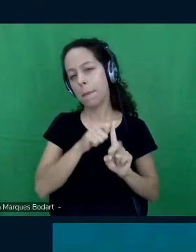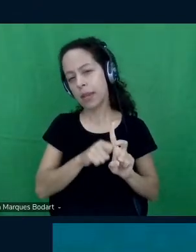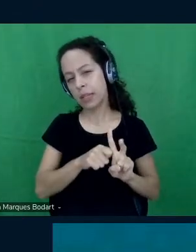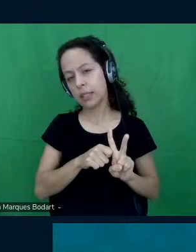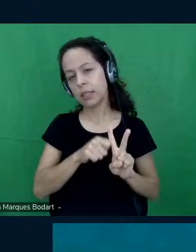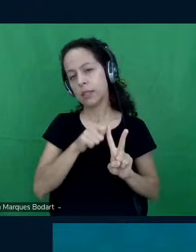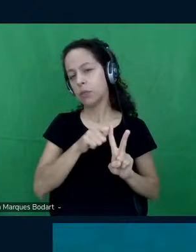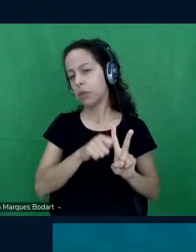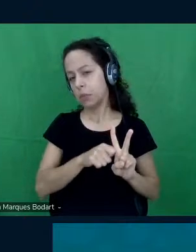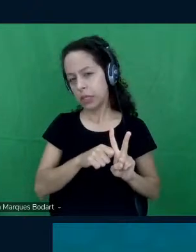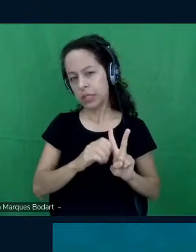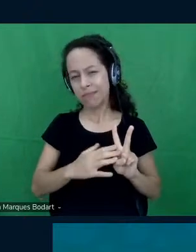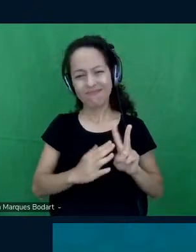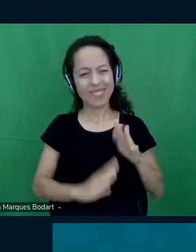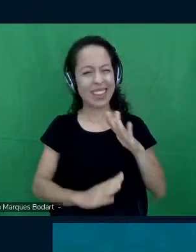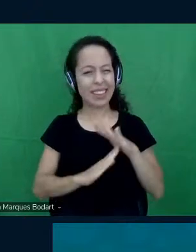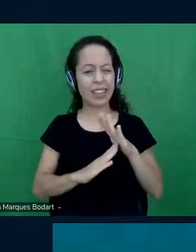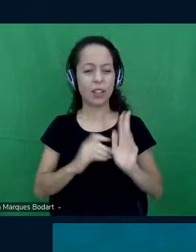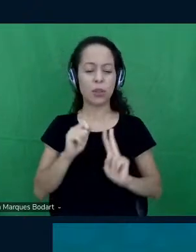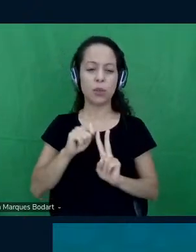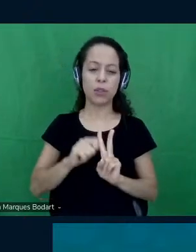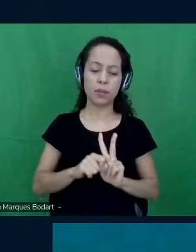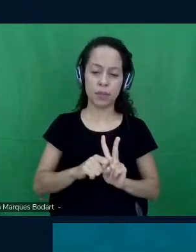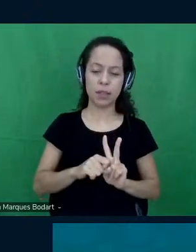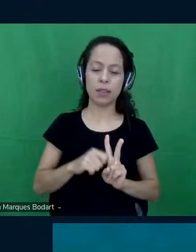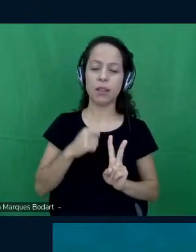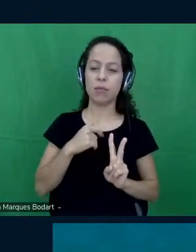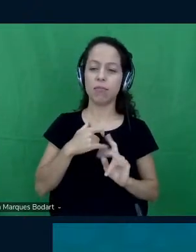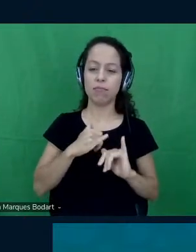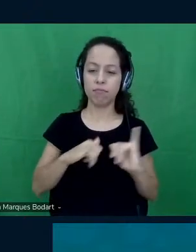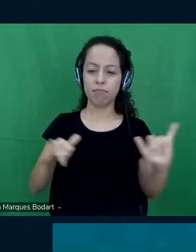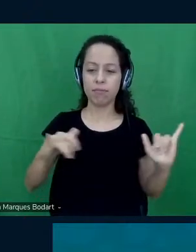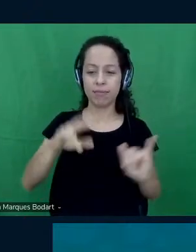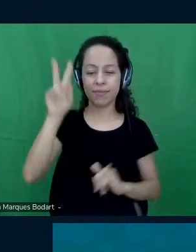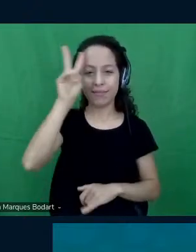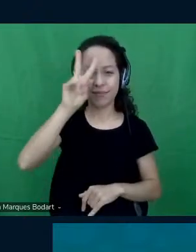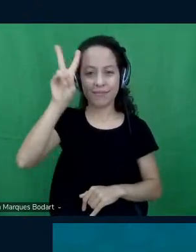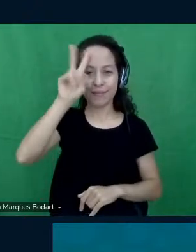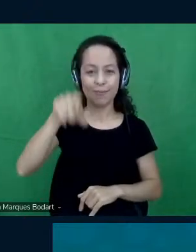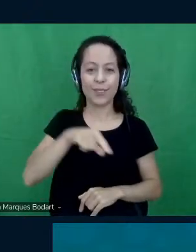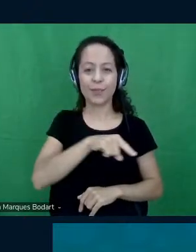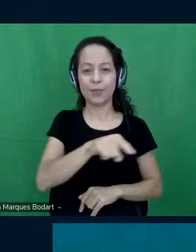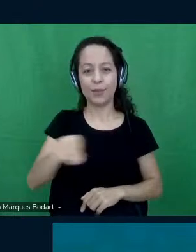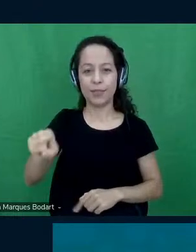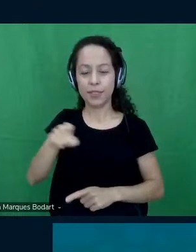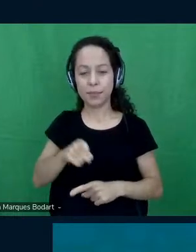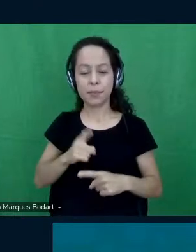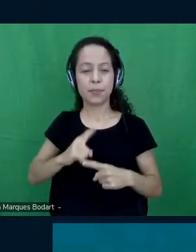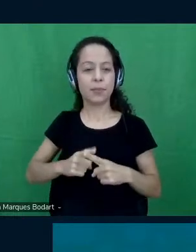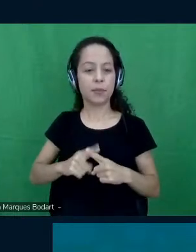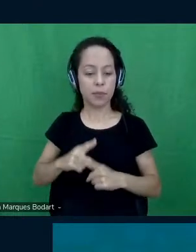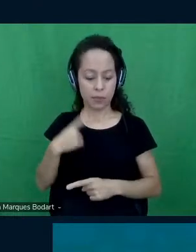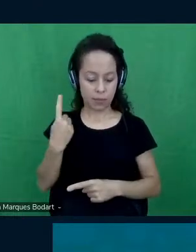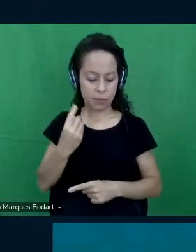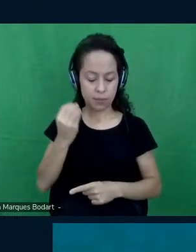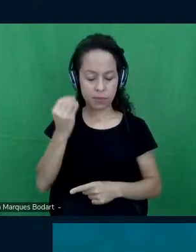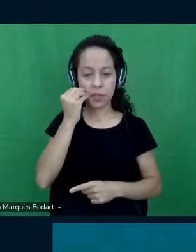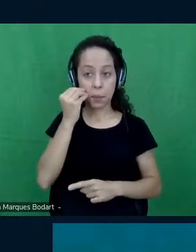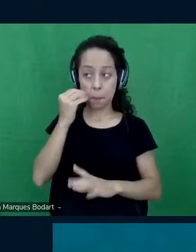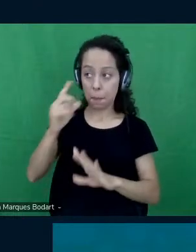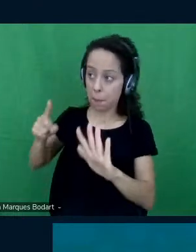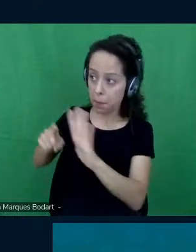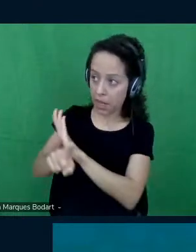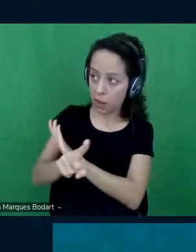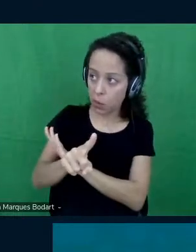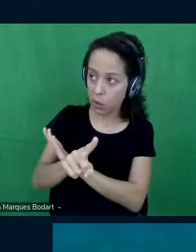aí eu vou retomar um pouquinho isso com vocês, justamente para tentar responder a essa pergunta,